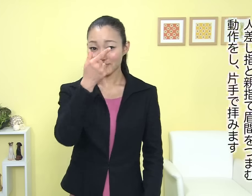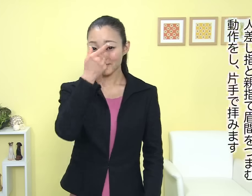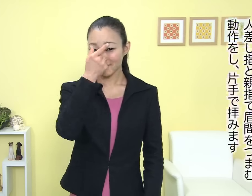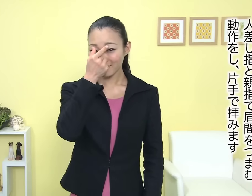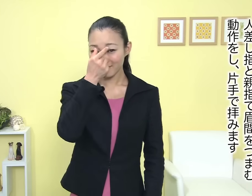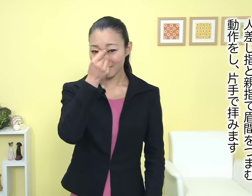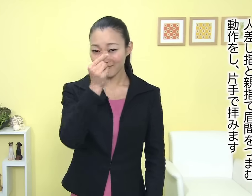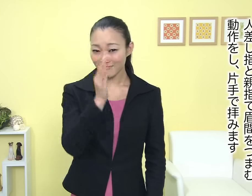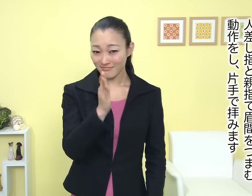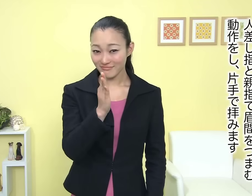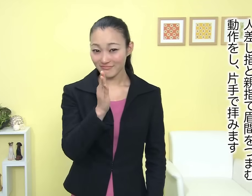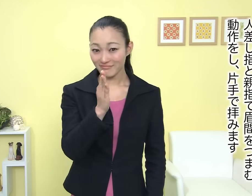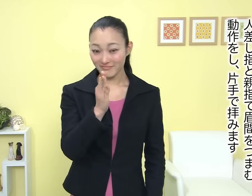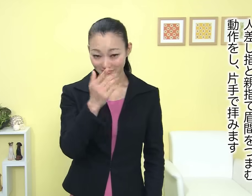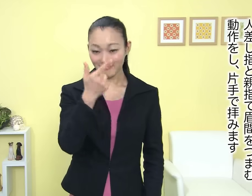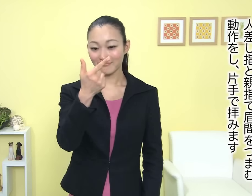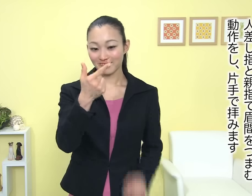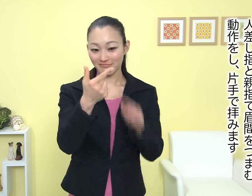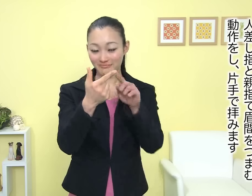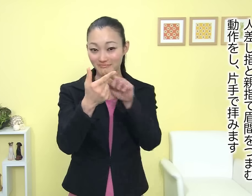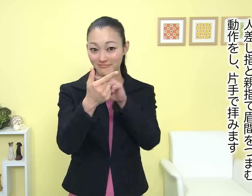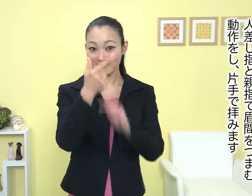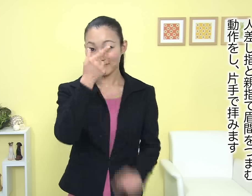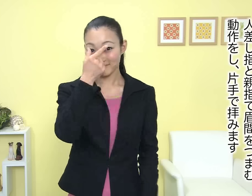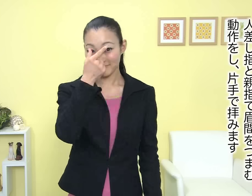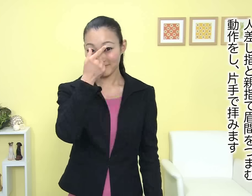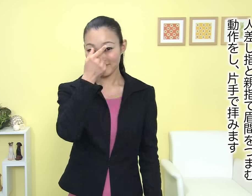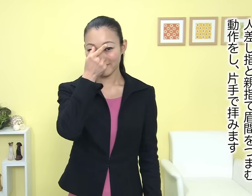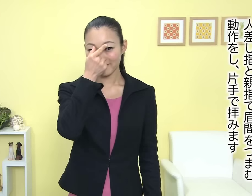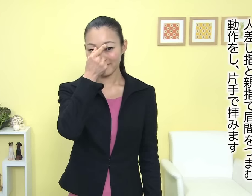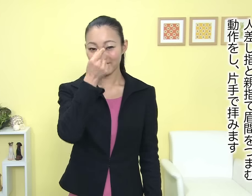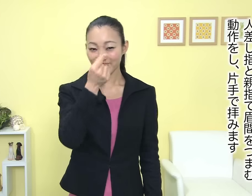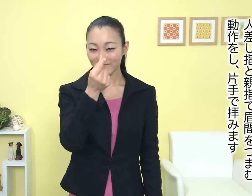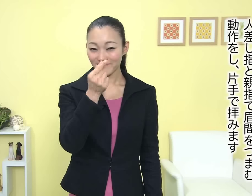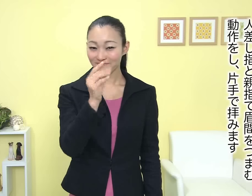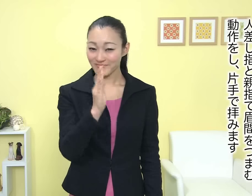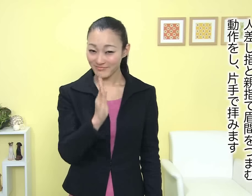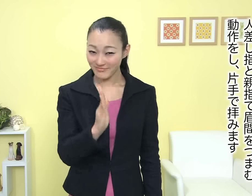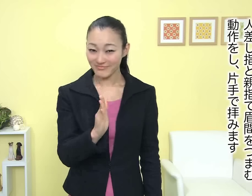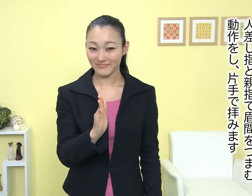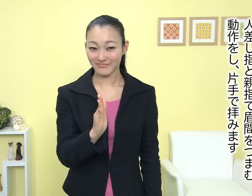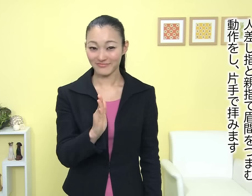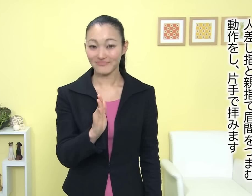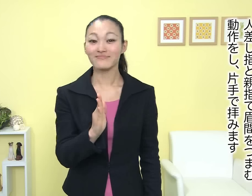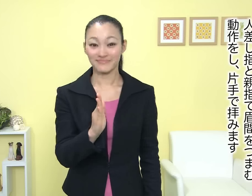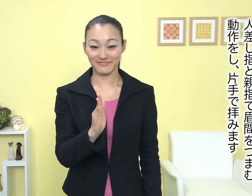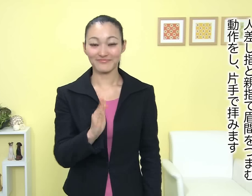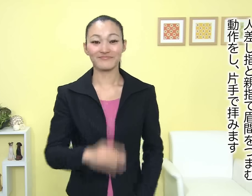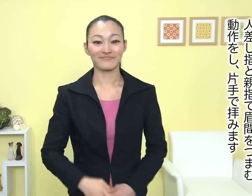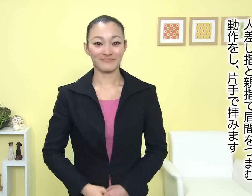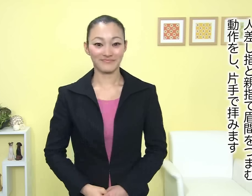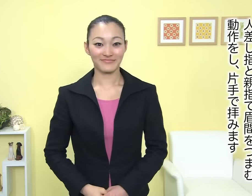人差し指と親指で眉間をつまむ動作をし、片手で拝みます。